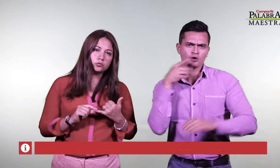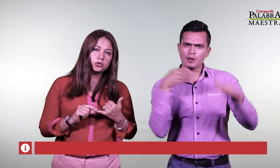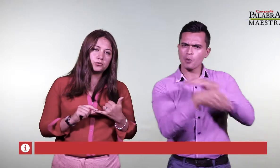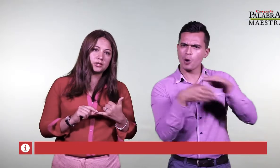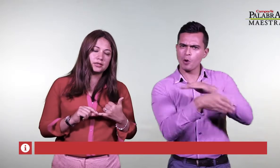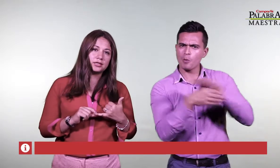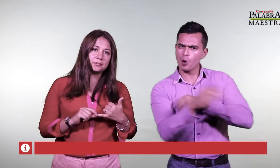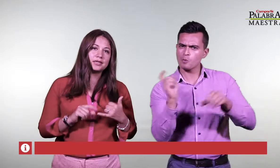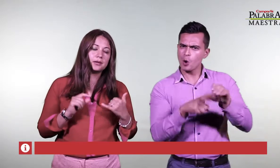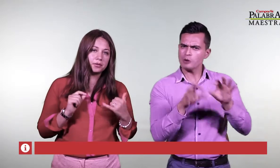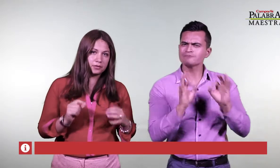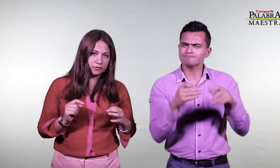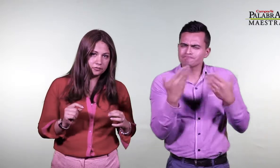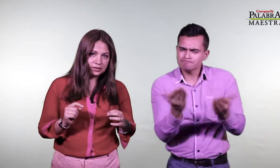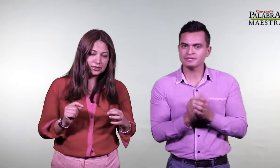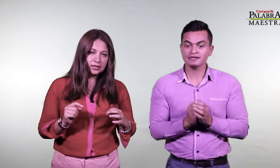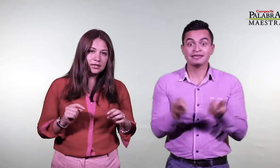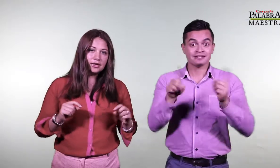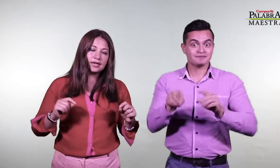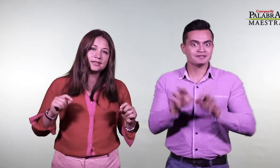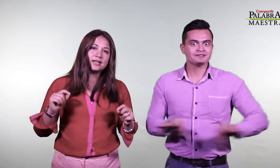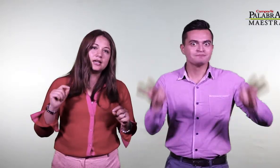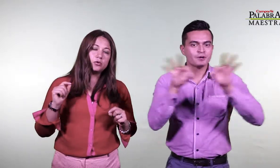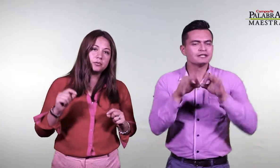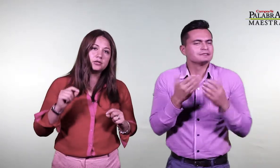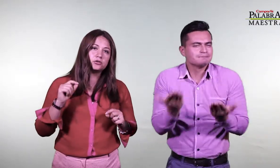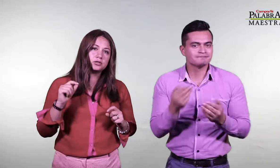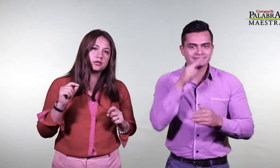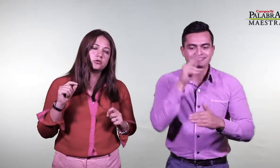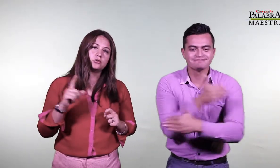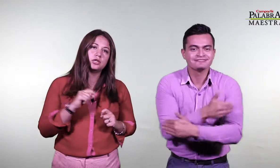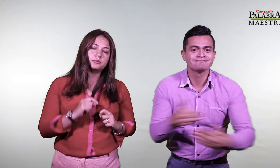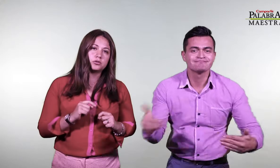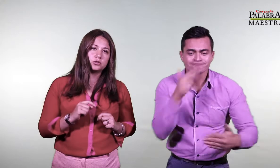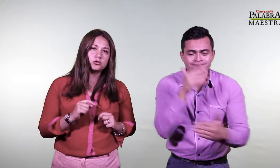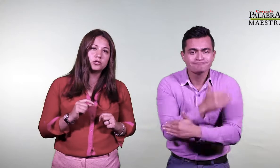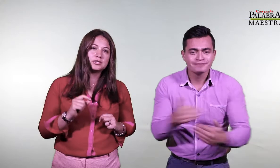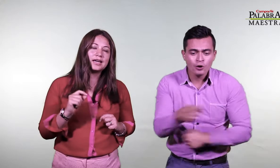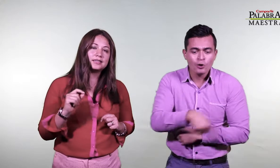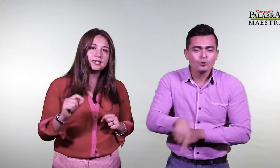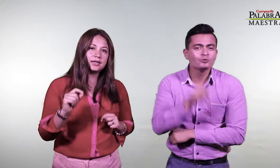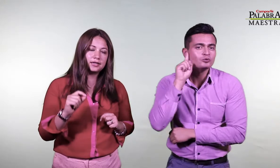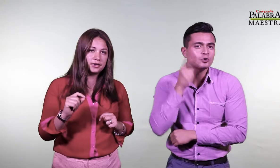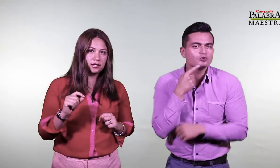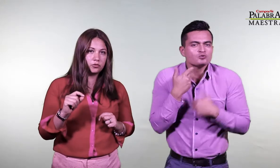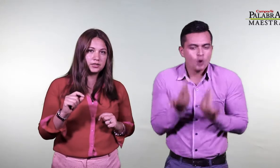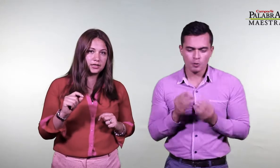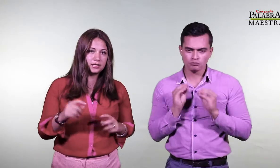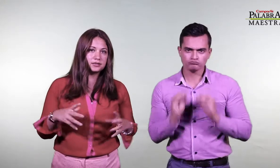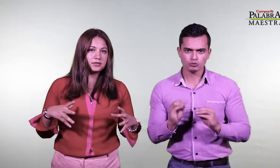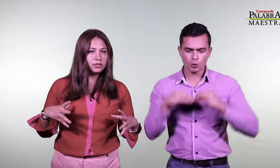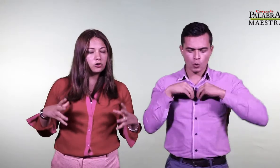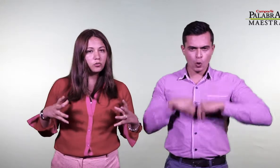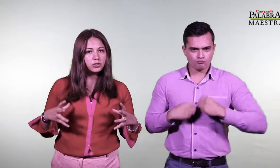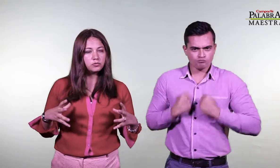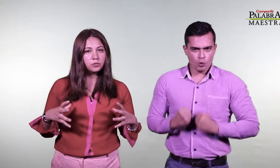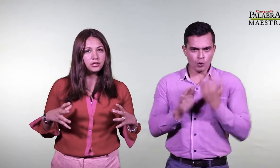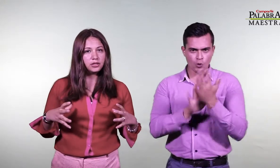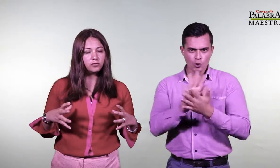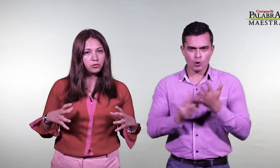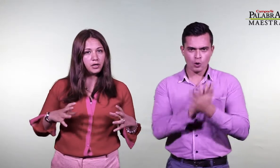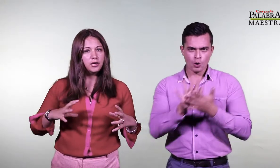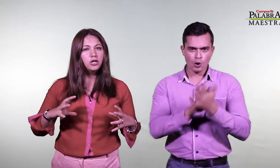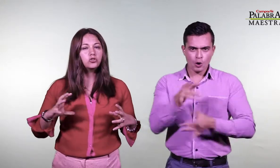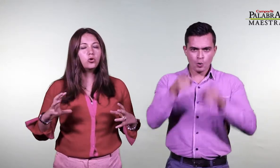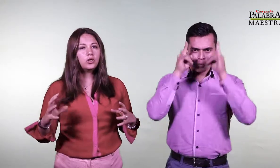Un punto muy importante también es la primera infancia, que es el momento exacto en donde las personas sordas adquieren la lengua de señas, es decir, cómo hacemos